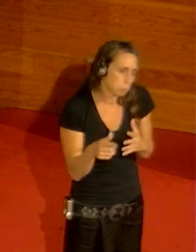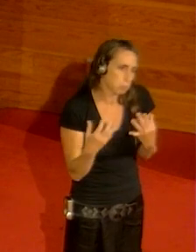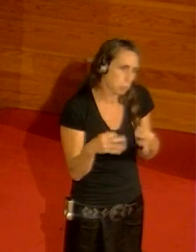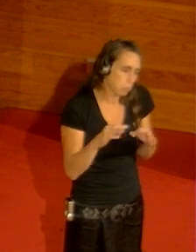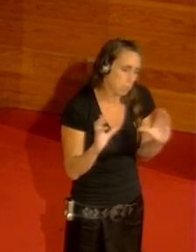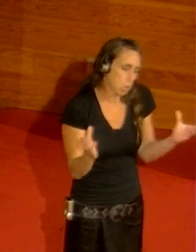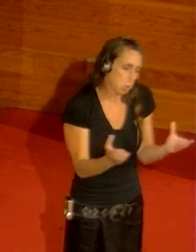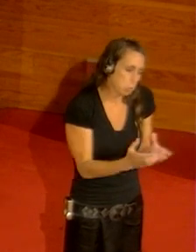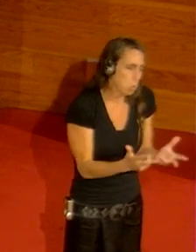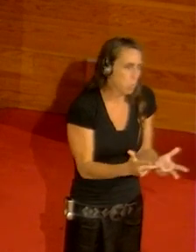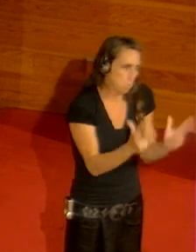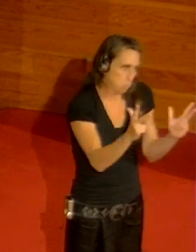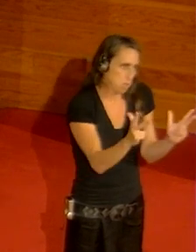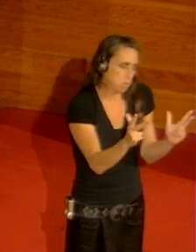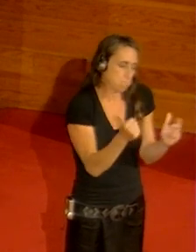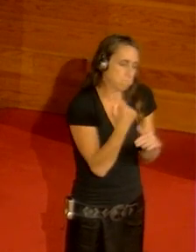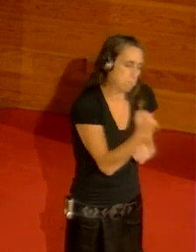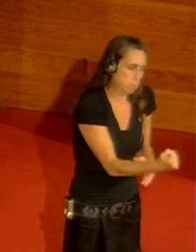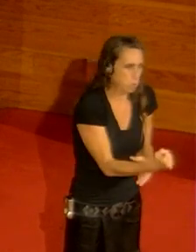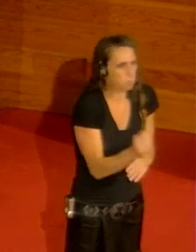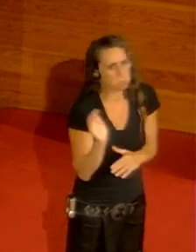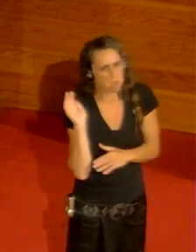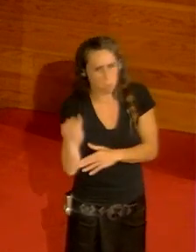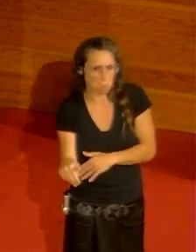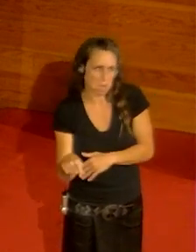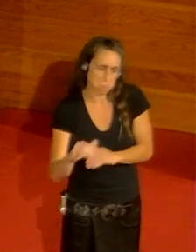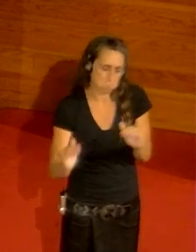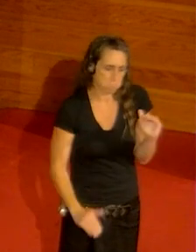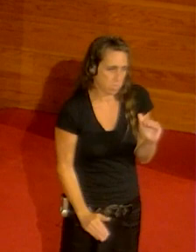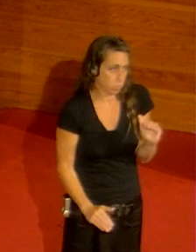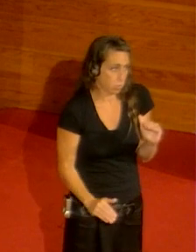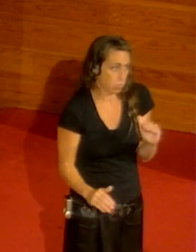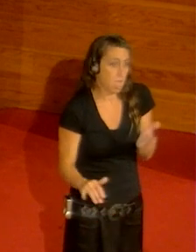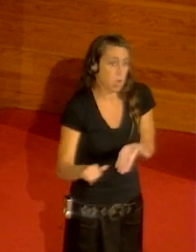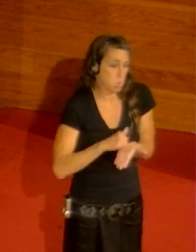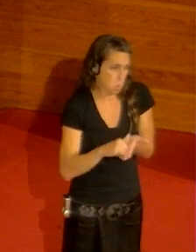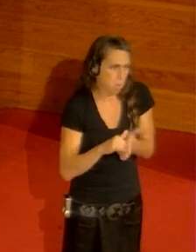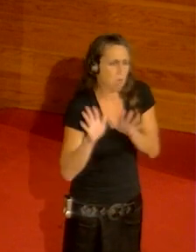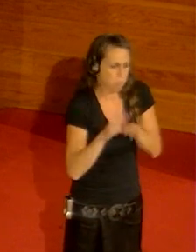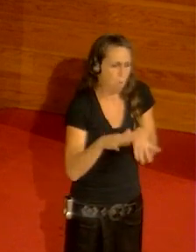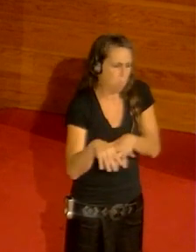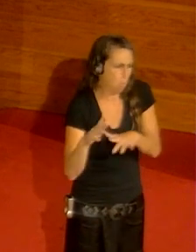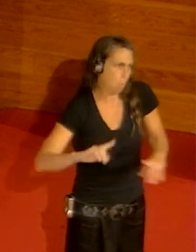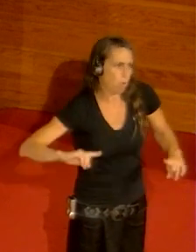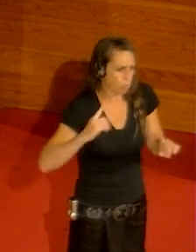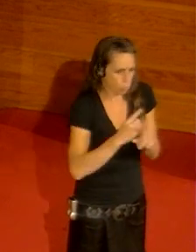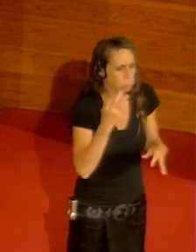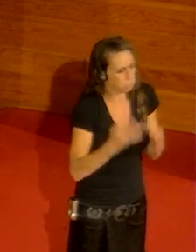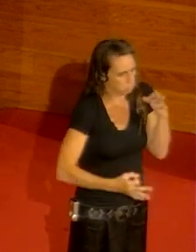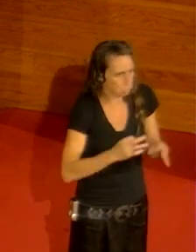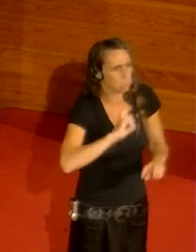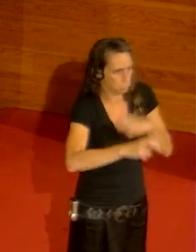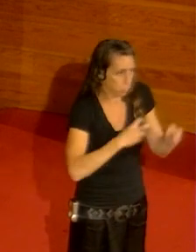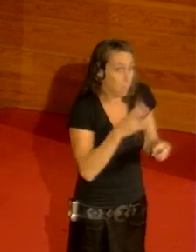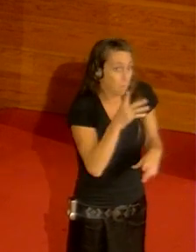demócrata más que al republicano y ha habido manifestaciones en Nueva York contra la reforma judicial Porque además muchos de ellos a lo mejor tienen